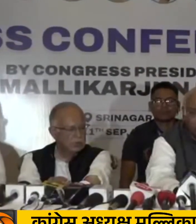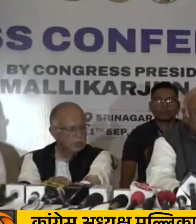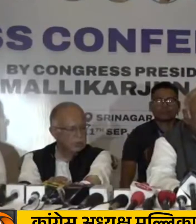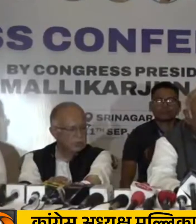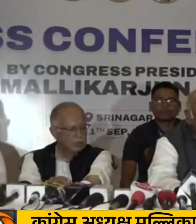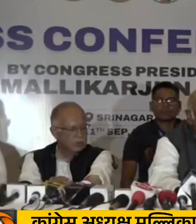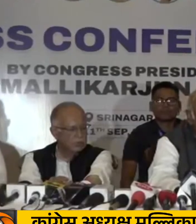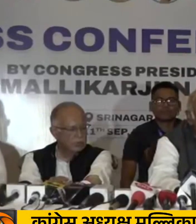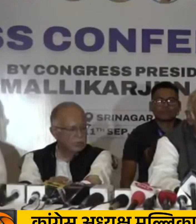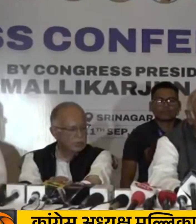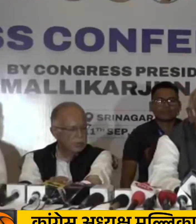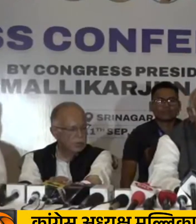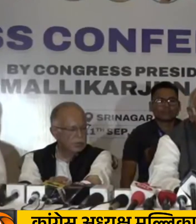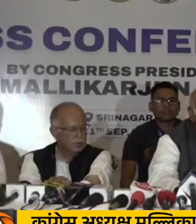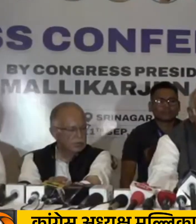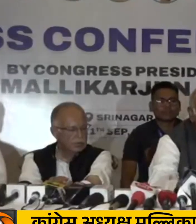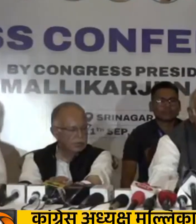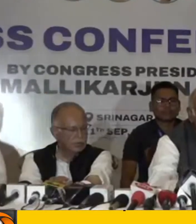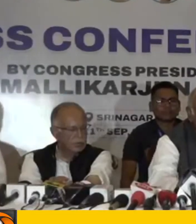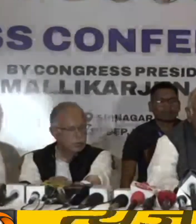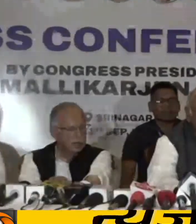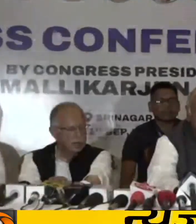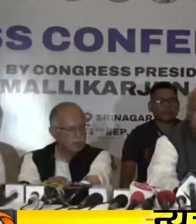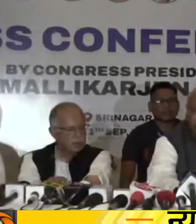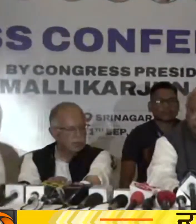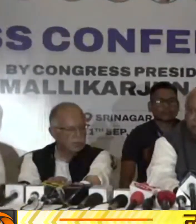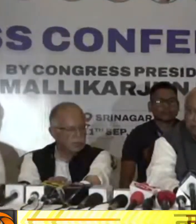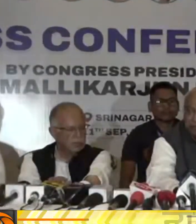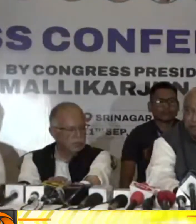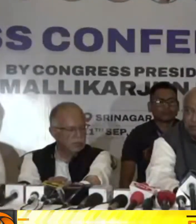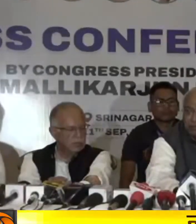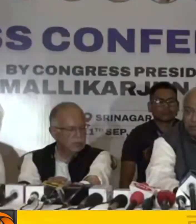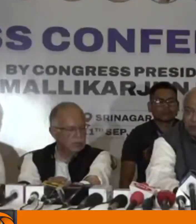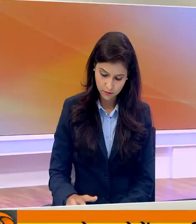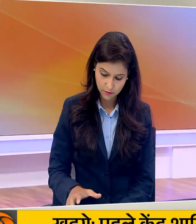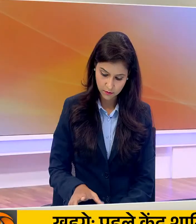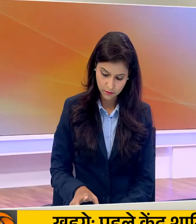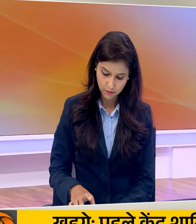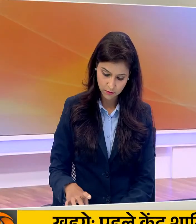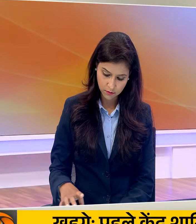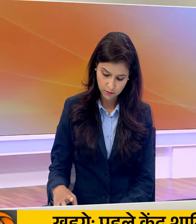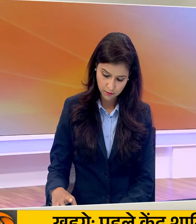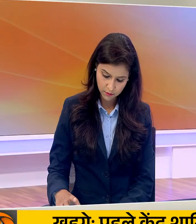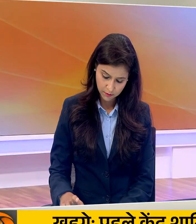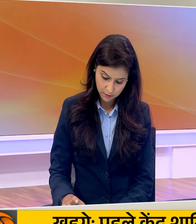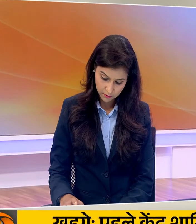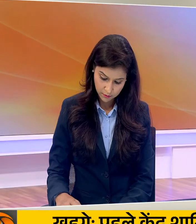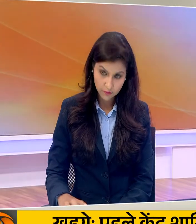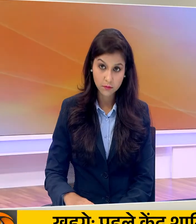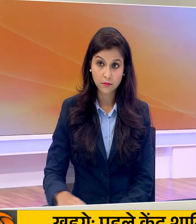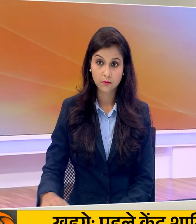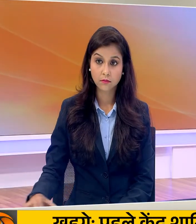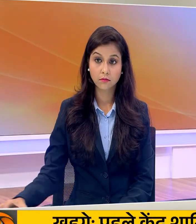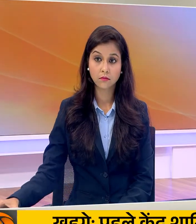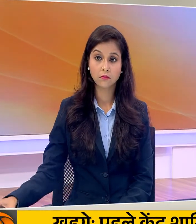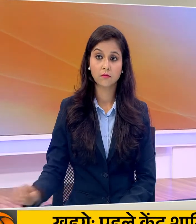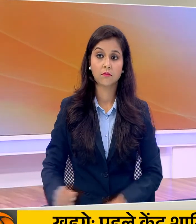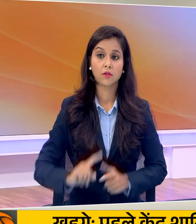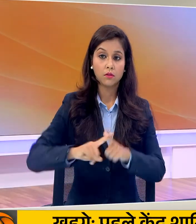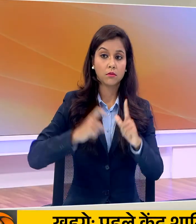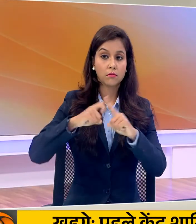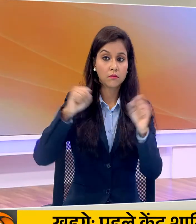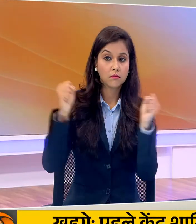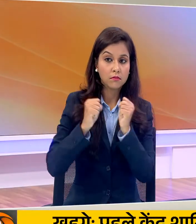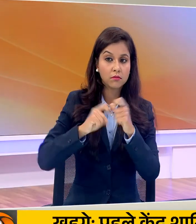उनको तो उसमें वो बोलते रहते हैं कि तो जम्मू कश्मीर चुनाव का इस